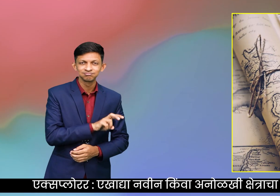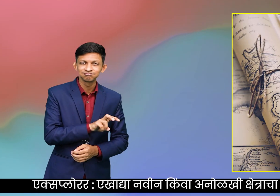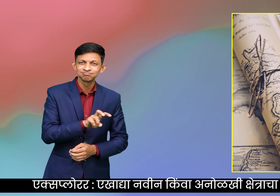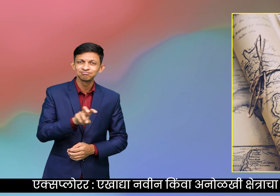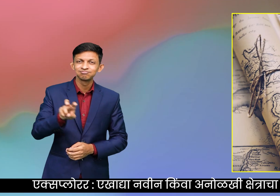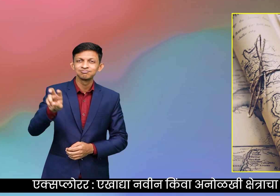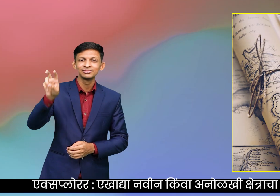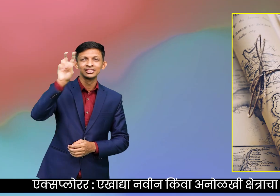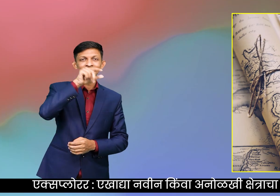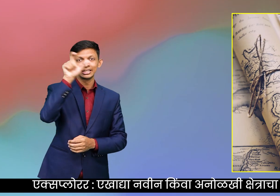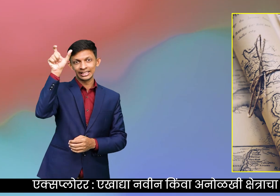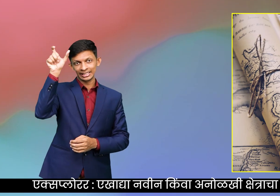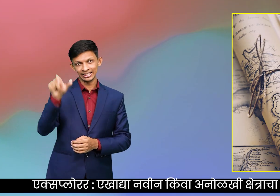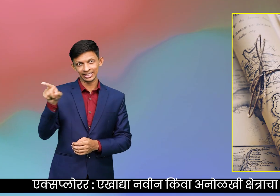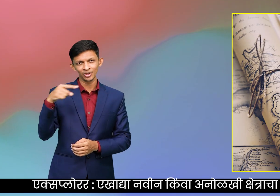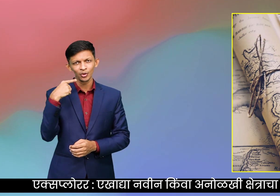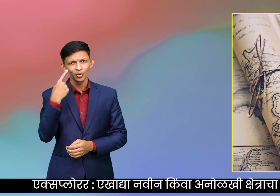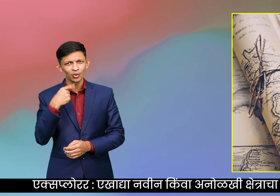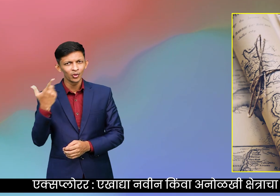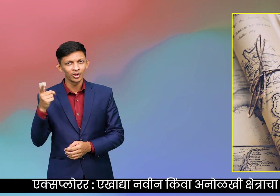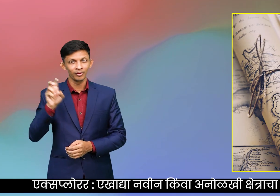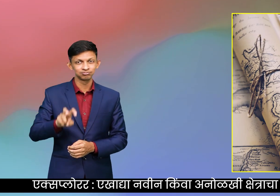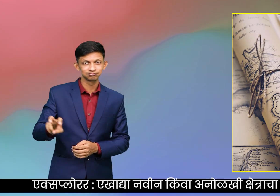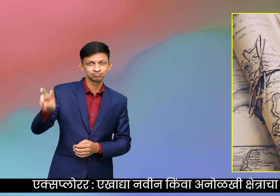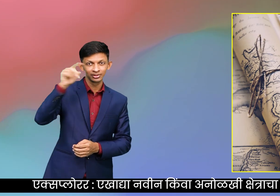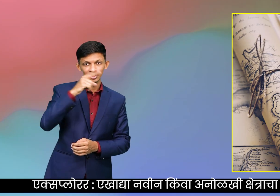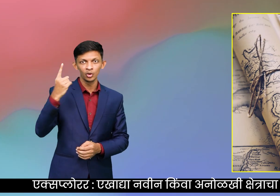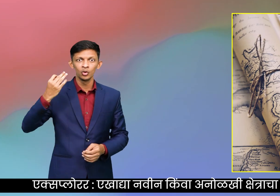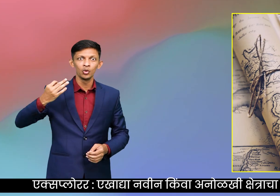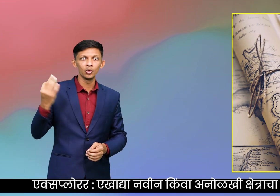एक्सप्लोरर, एखाद्या नवीन किंवा अनोळखी क्षेत्राचा शोध घेणारी व्यक्ती.